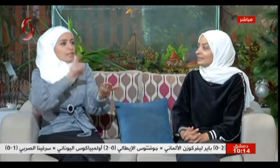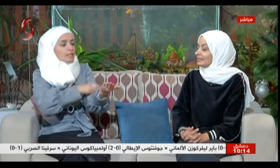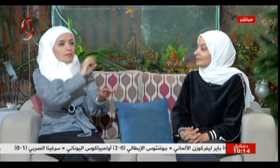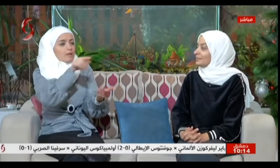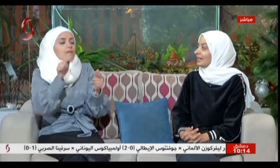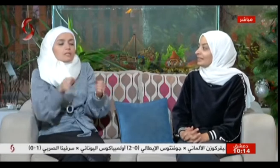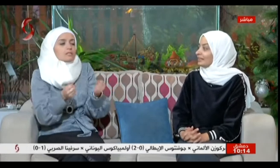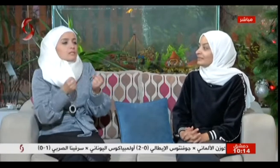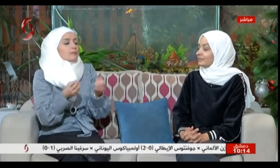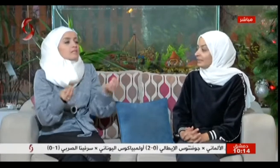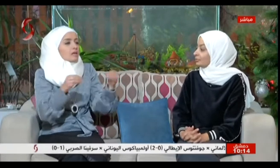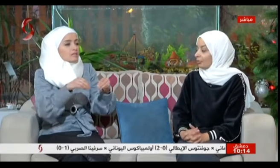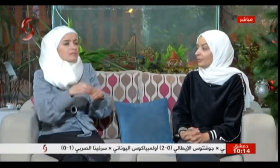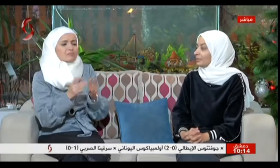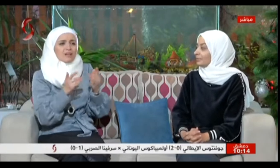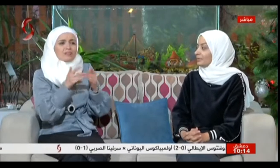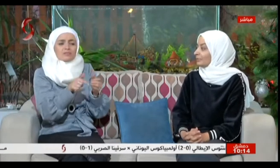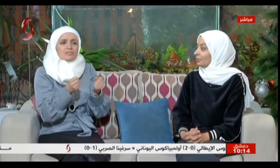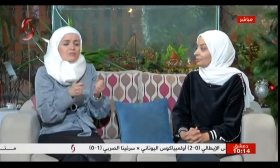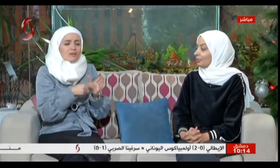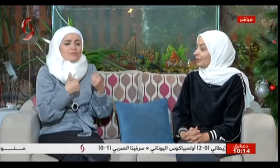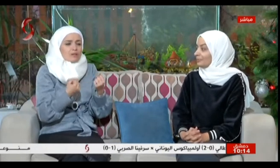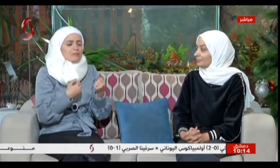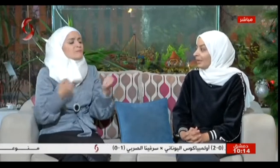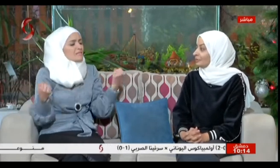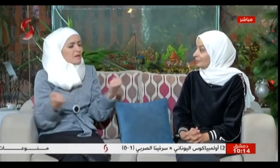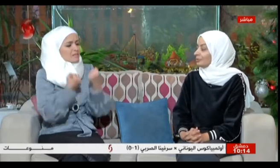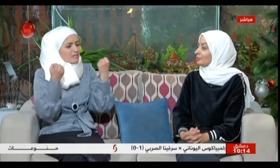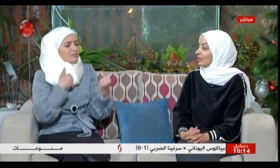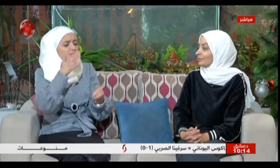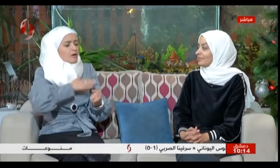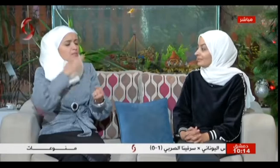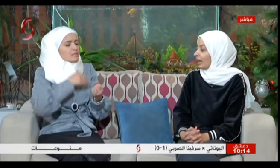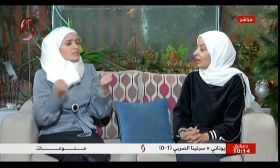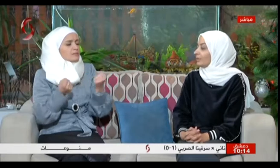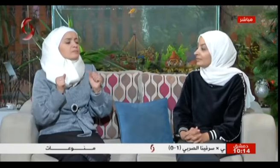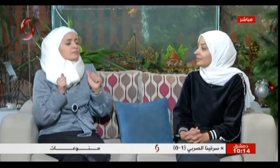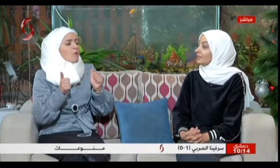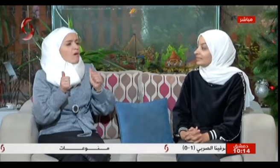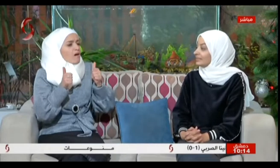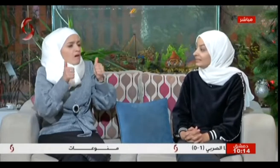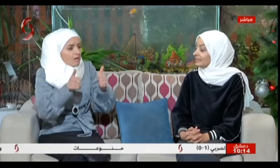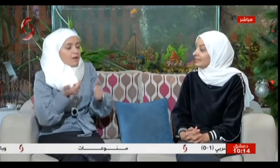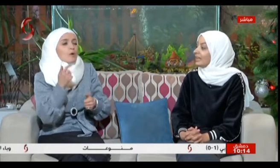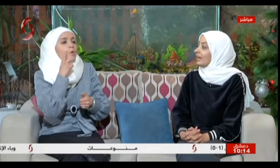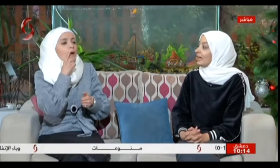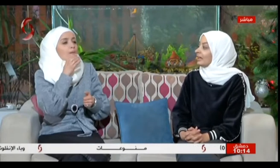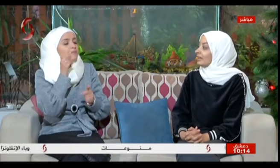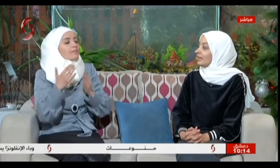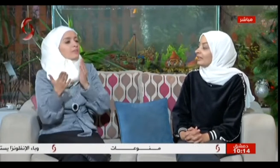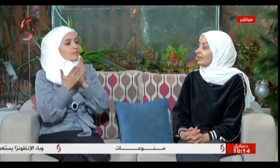الأدوات، الاستبيانات، في صعوبة بالموضوع، ما أنا سهل، بس حاولت، صبرت كثير